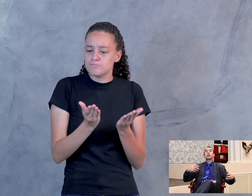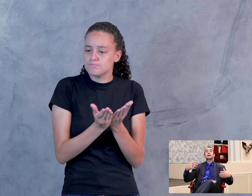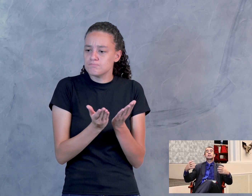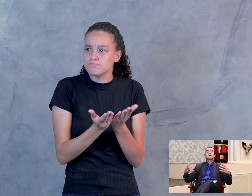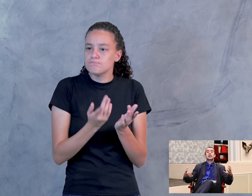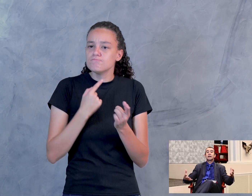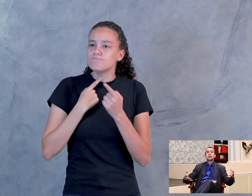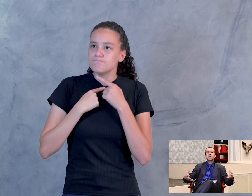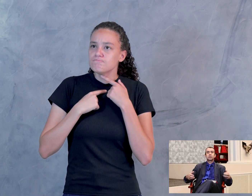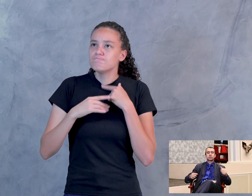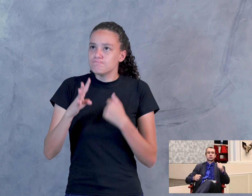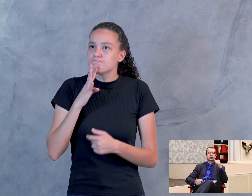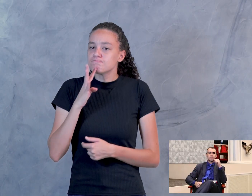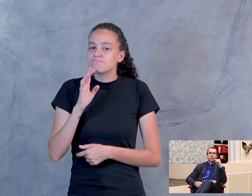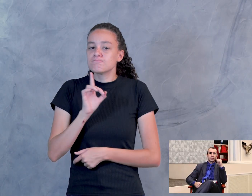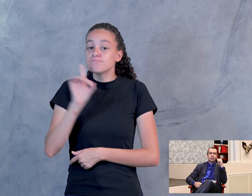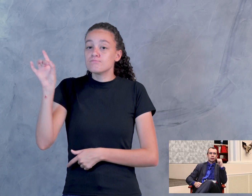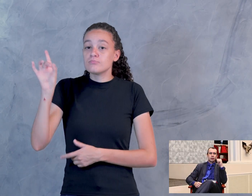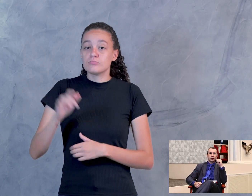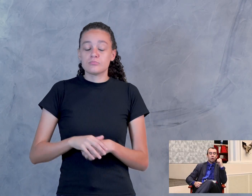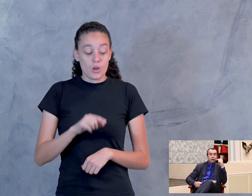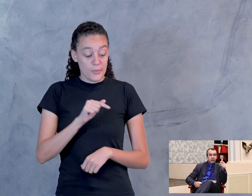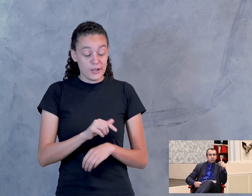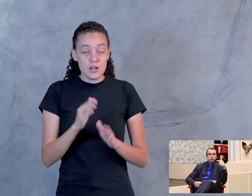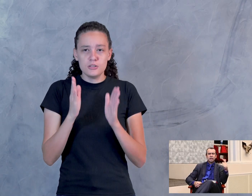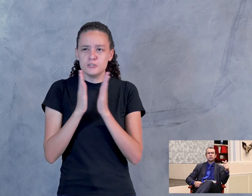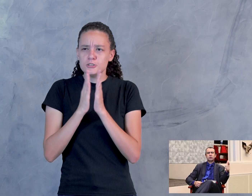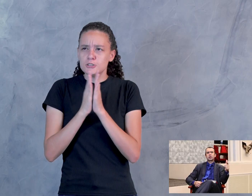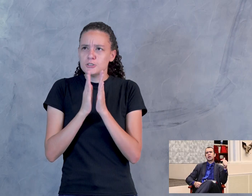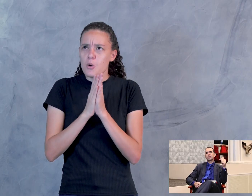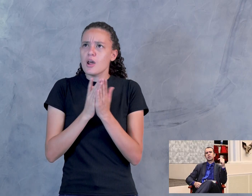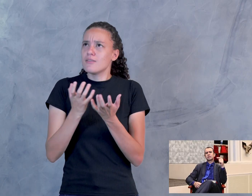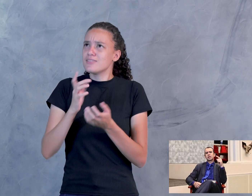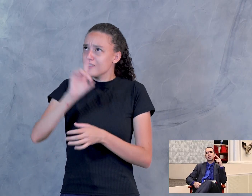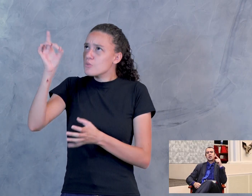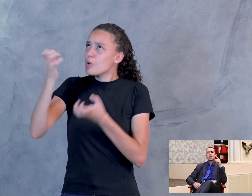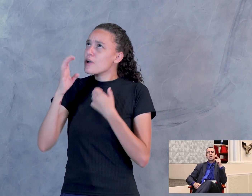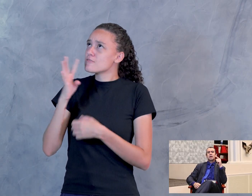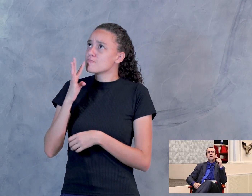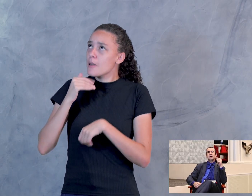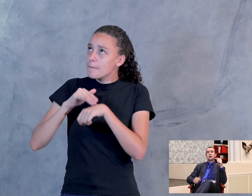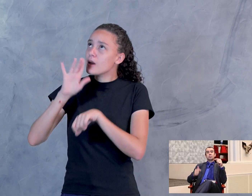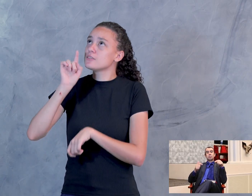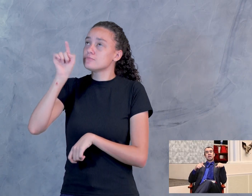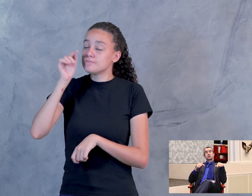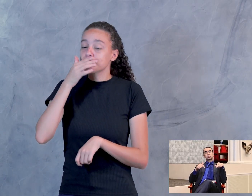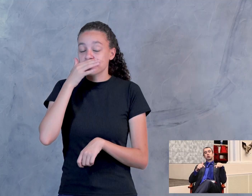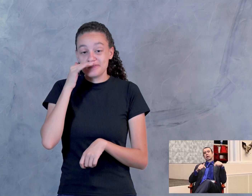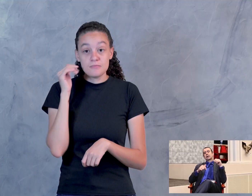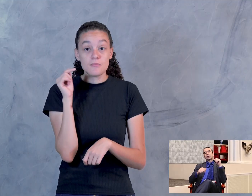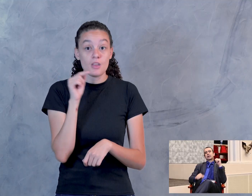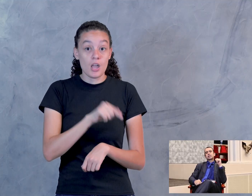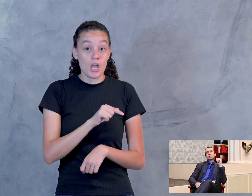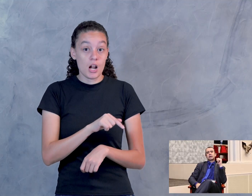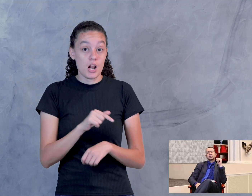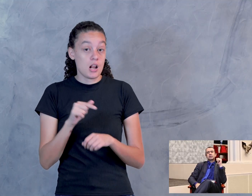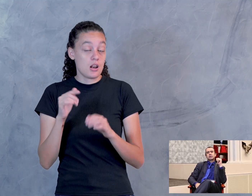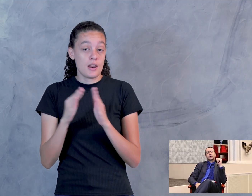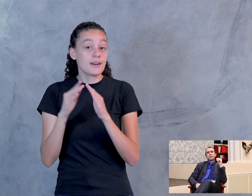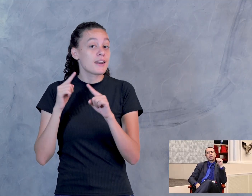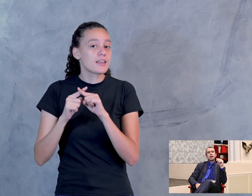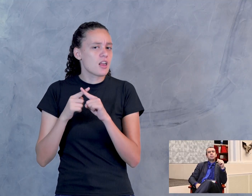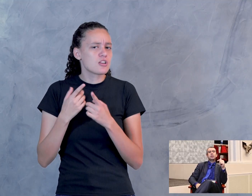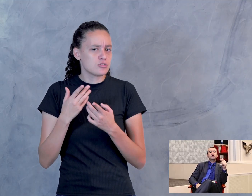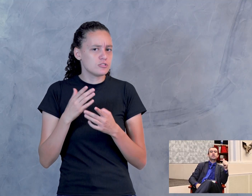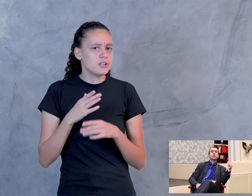desejar conhecer a Deus. E orando: Deus, eu quero conhecer. E mesmo lá na Igreja